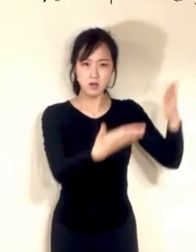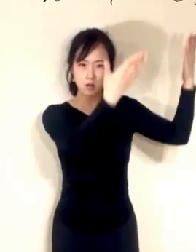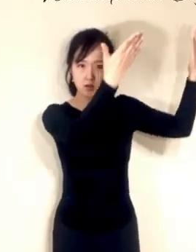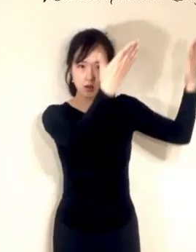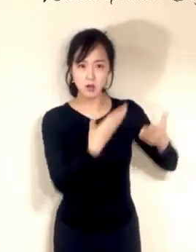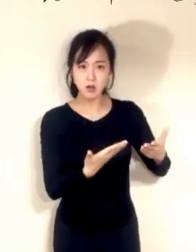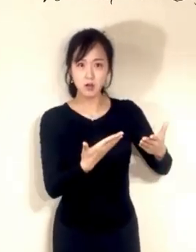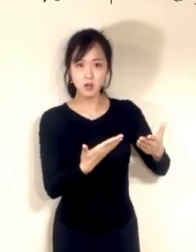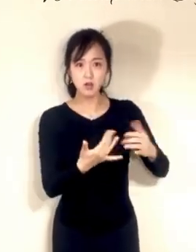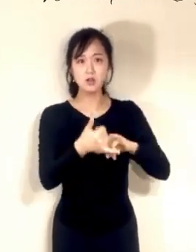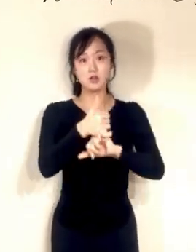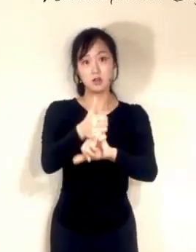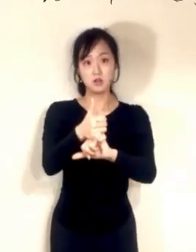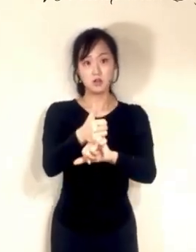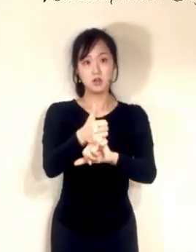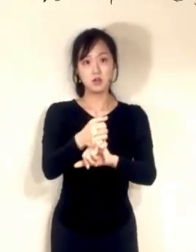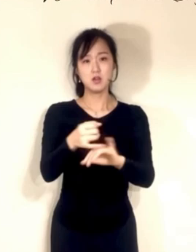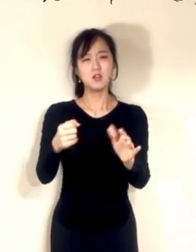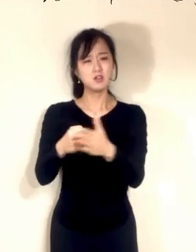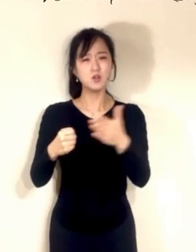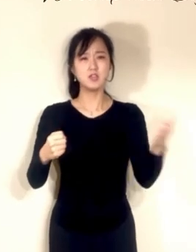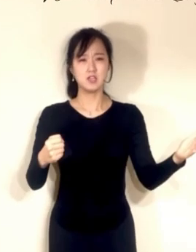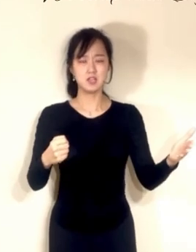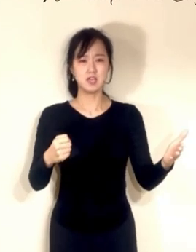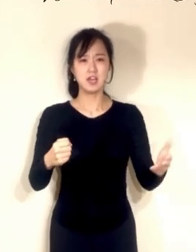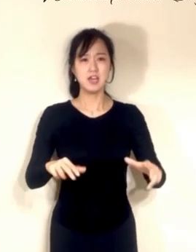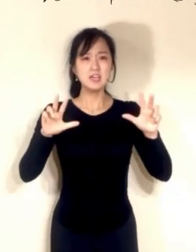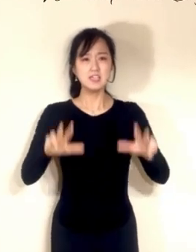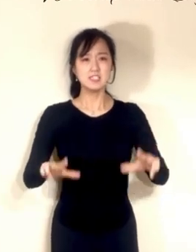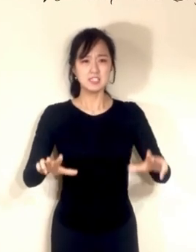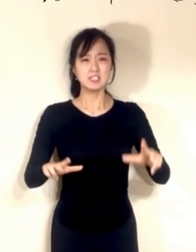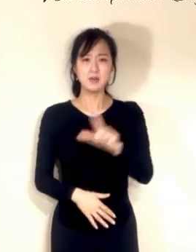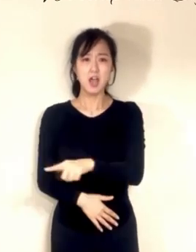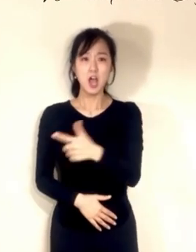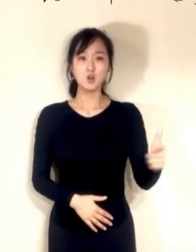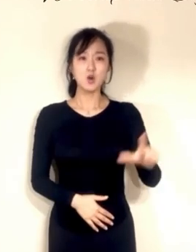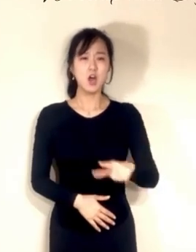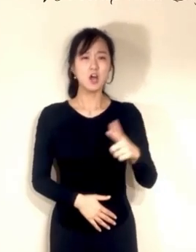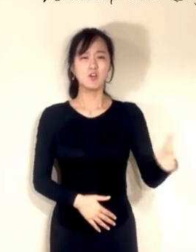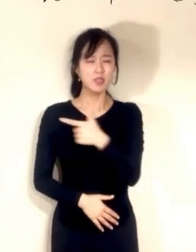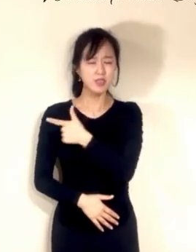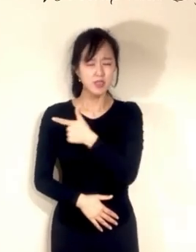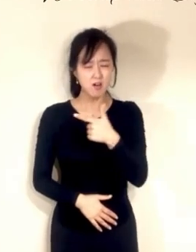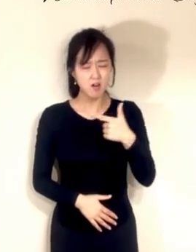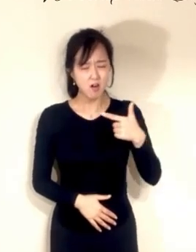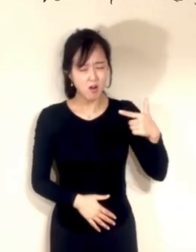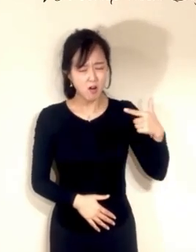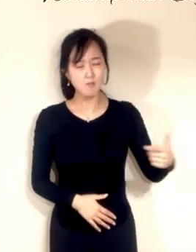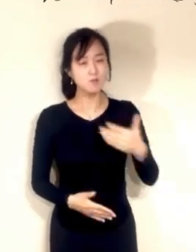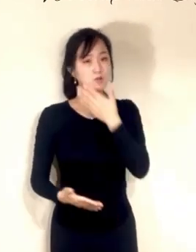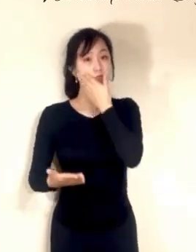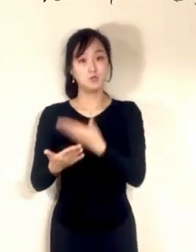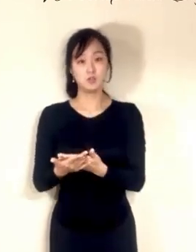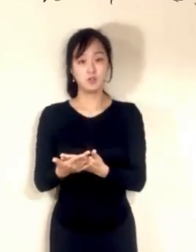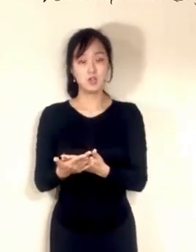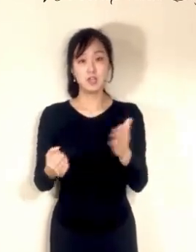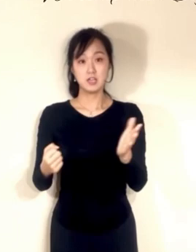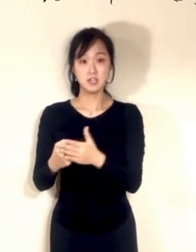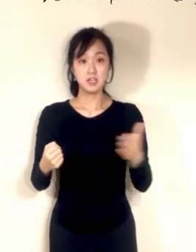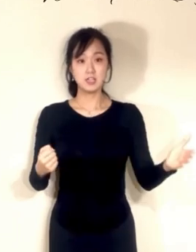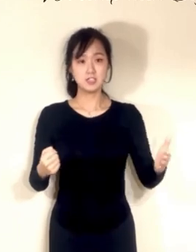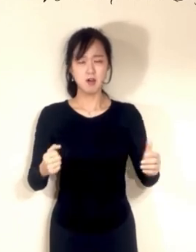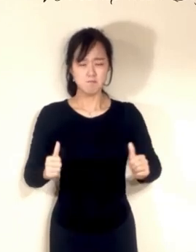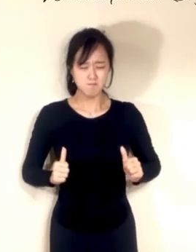보내는 하루하루가 너무나 귀하고 소중하죠. 그러니 우리는 부지런히 최선을